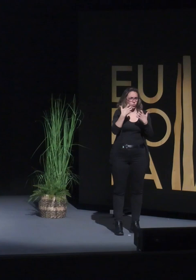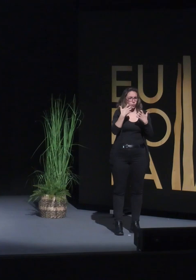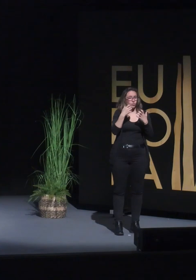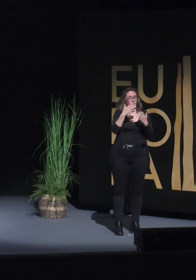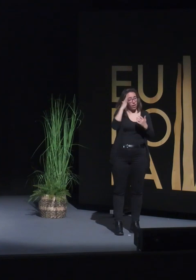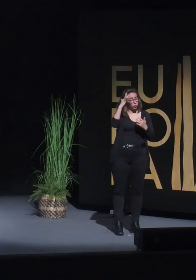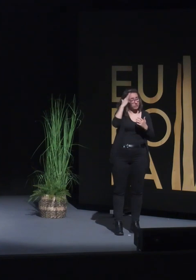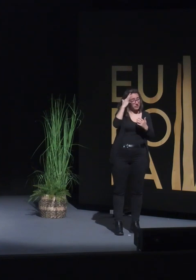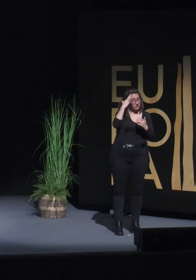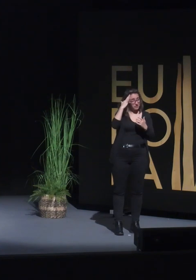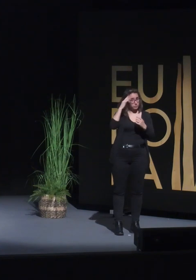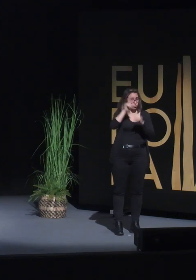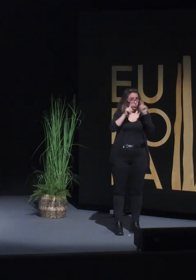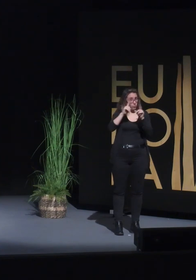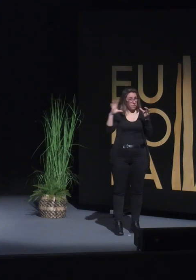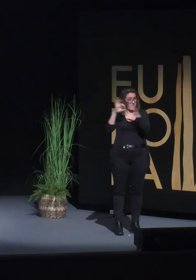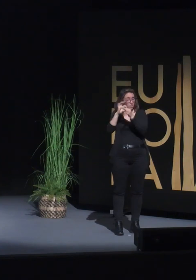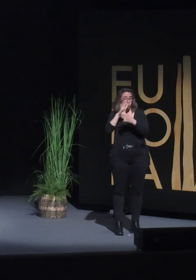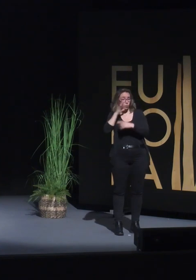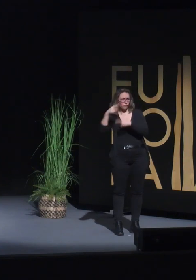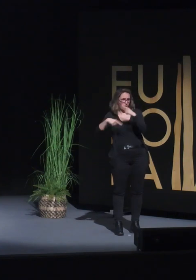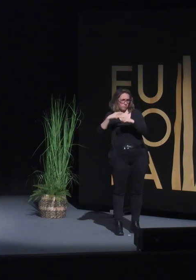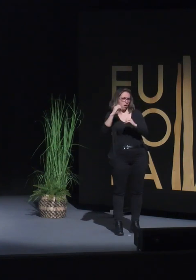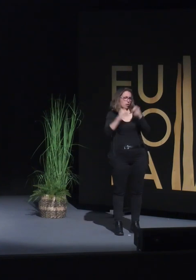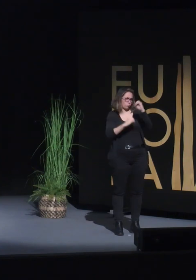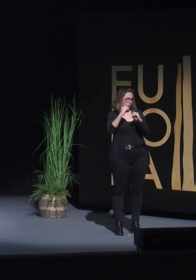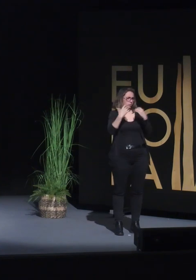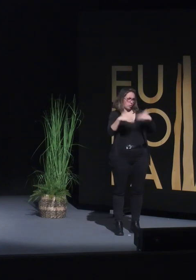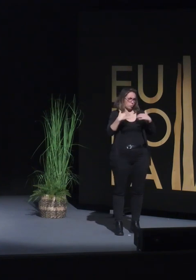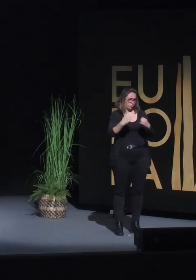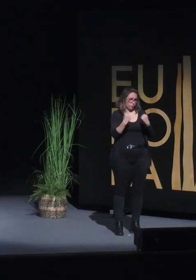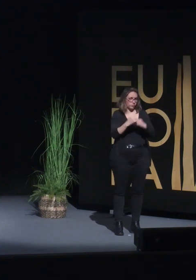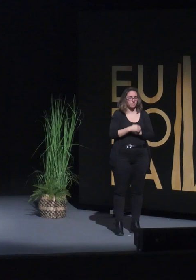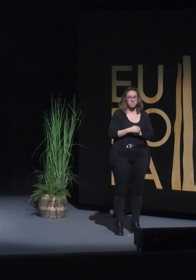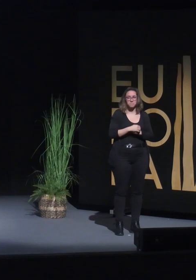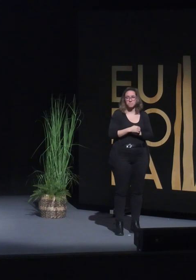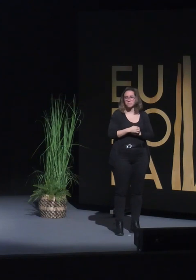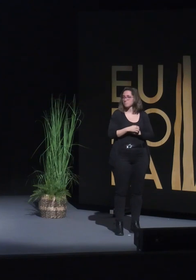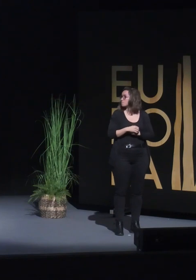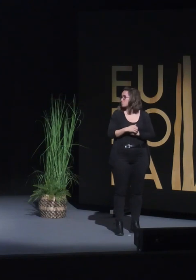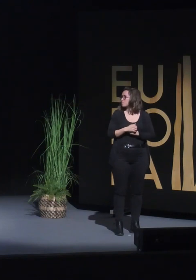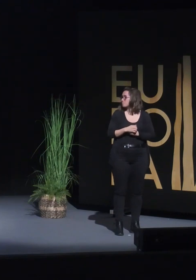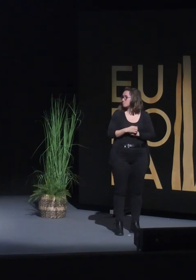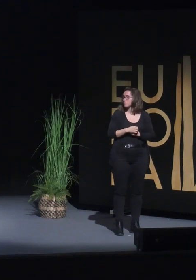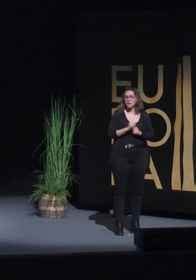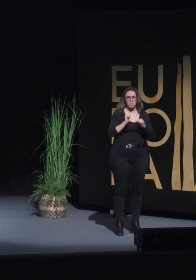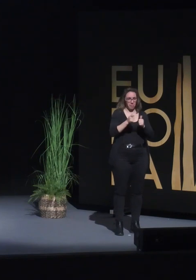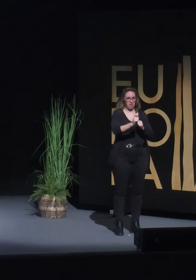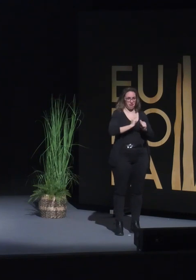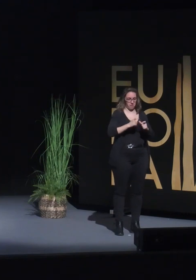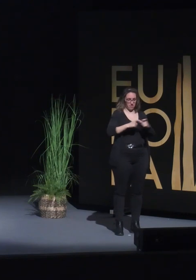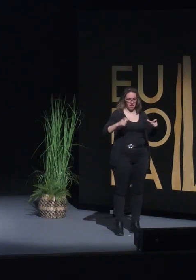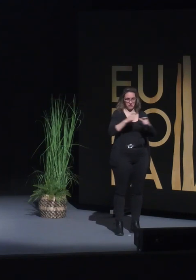tiene que ver con cosas que ocurren en casa, sí. Yo creo que sí. Tenemos ya las primeras tarjeticas. Antes de ir a las